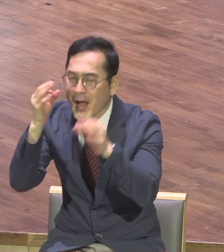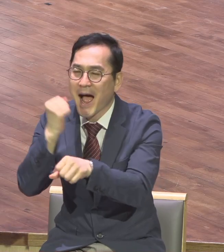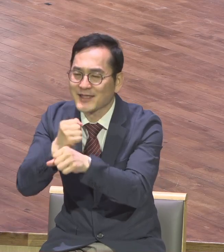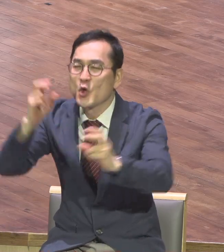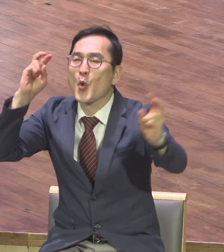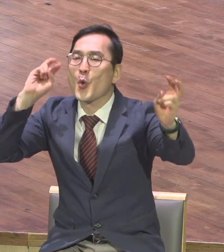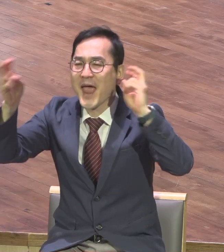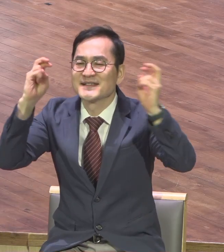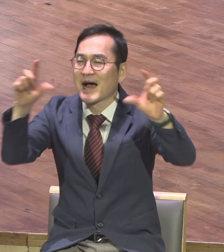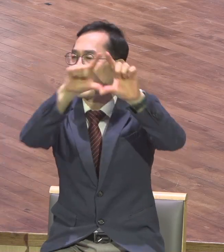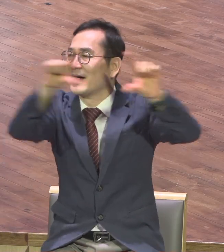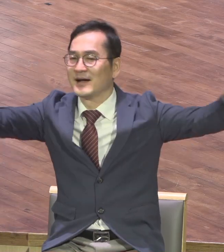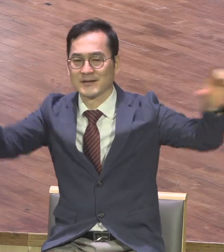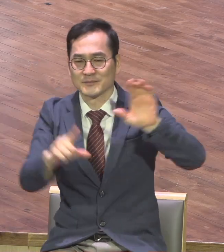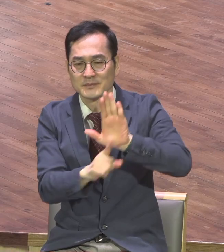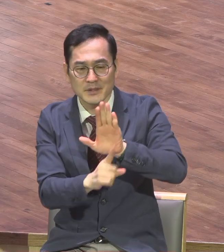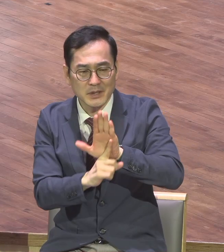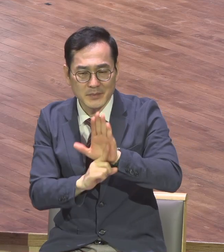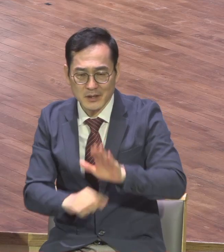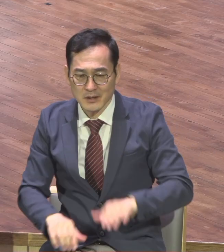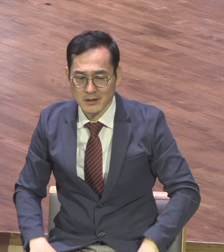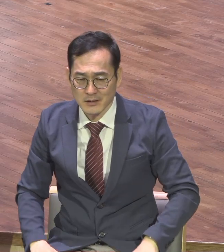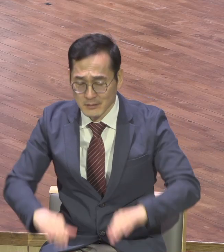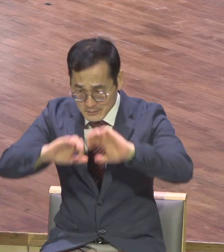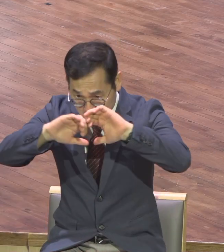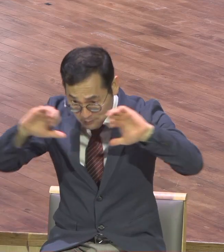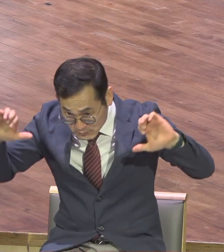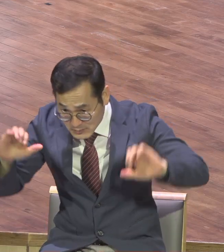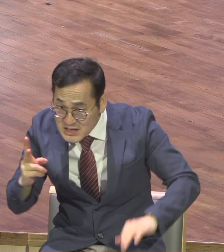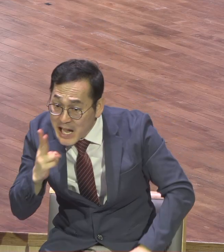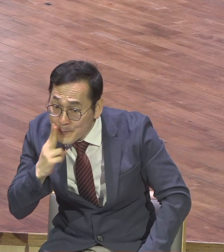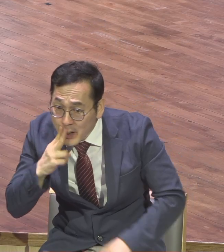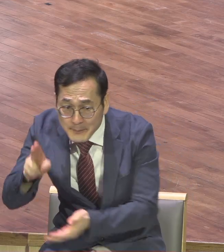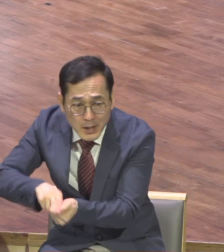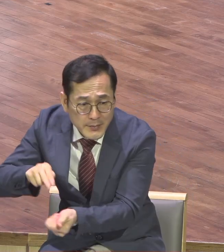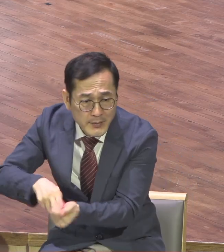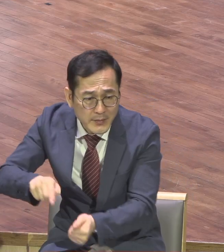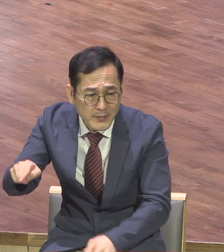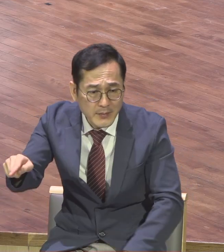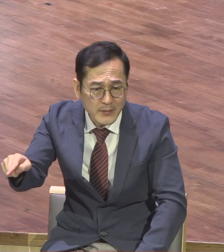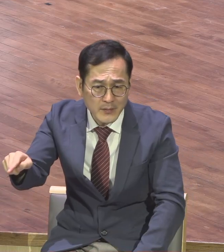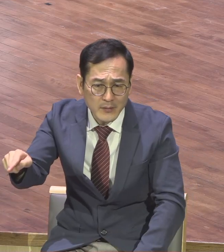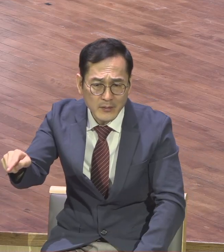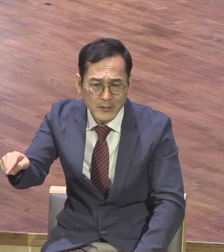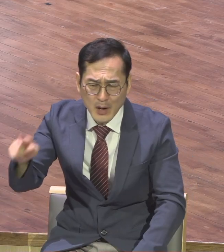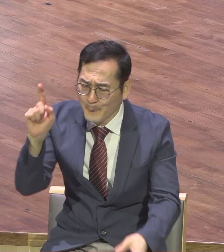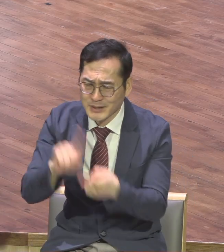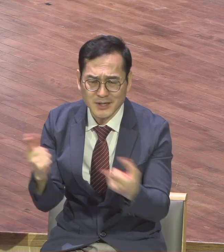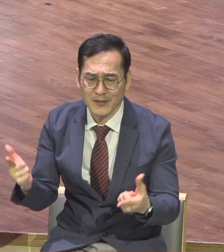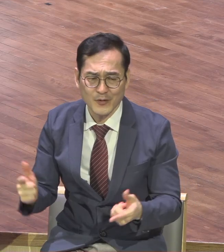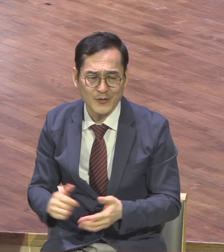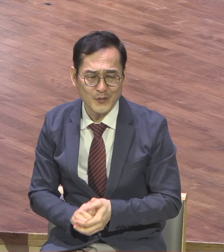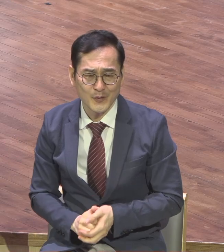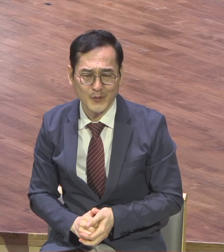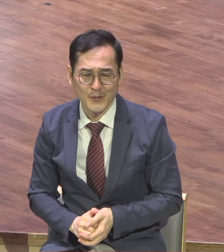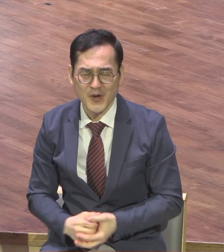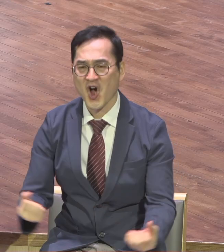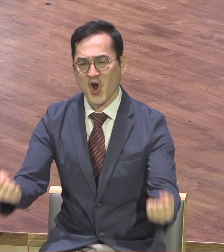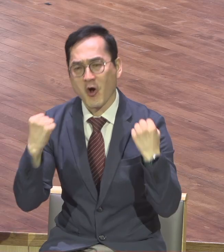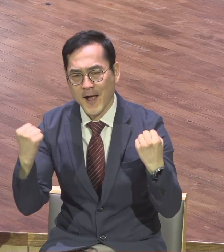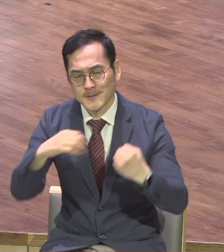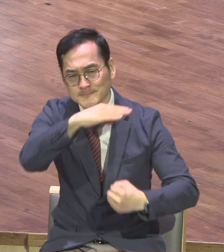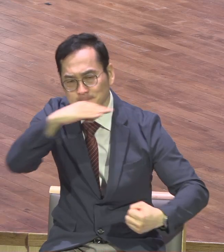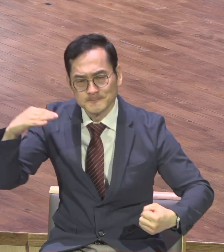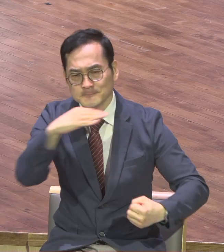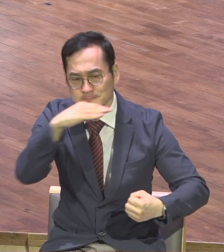있다고 자신들의 기업을 선전하고 있습니다. 그런데 모순되지 않습니까? 뭔가가 담배와